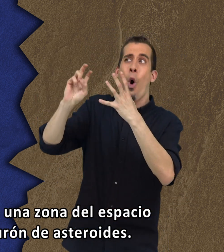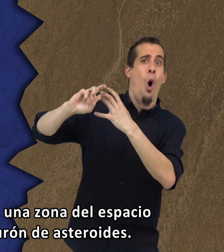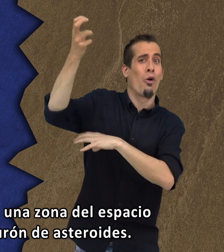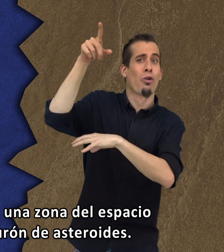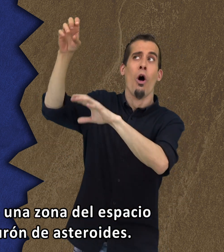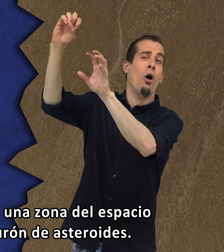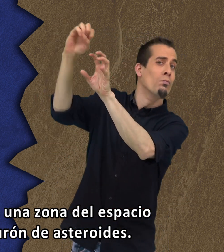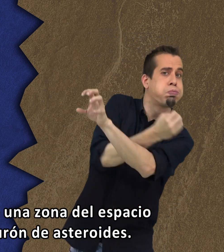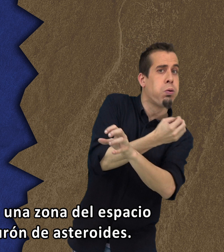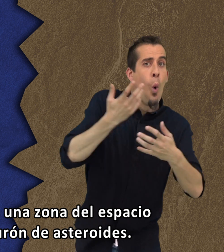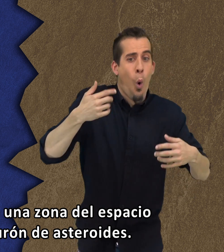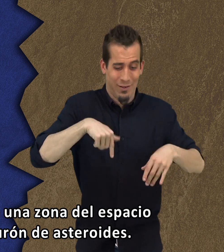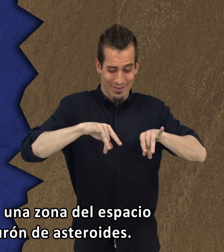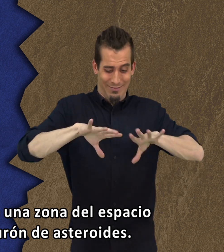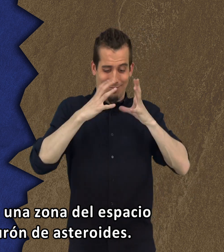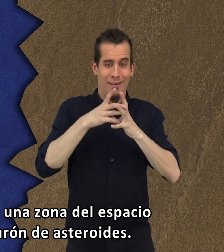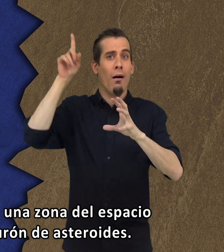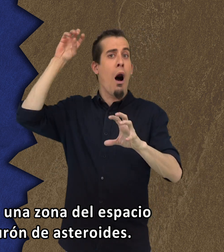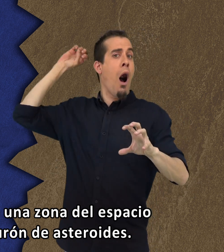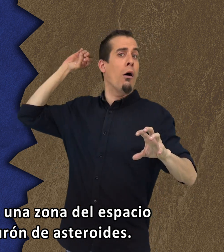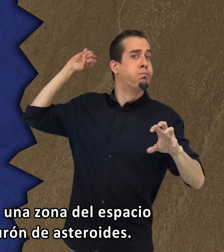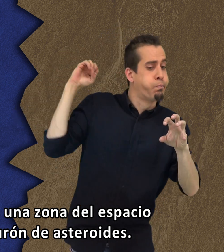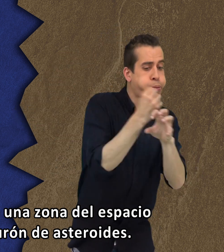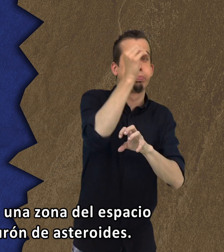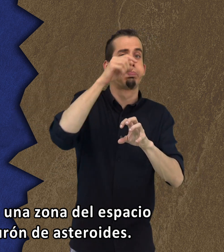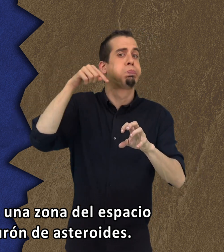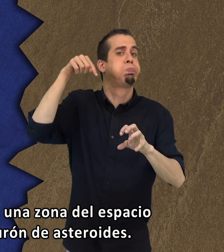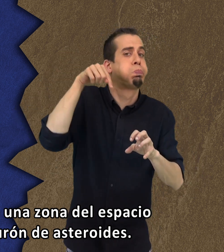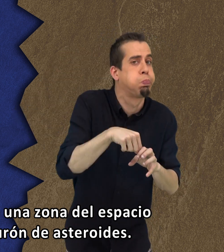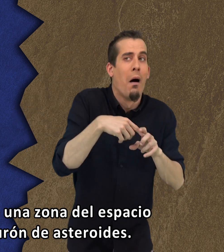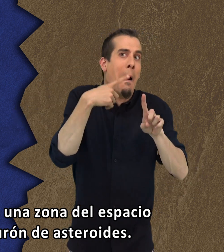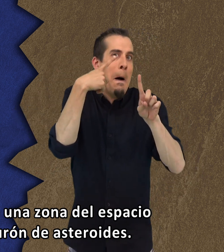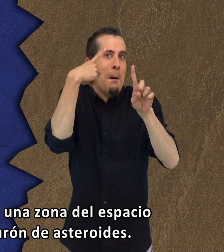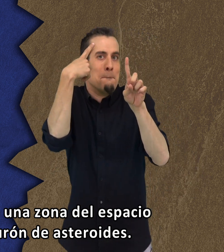una zona del espacio llamada cinturón de asteroides